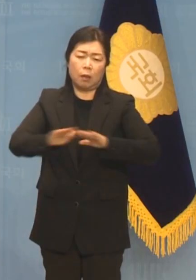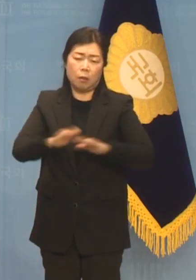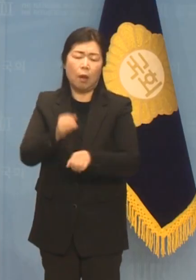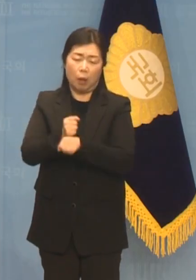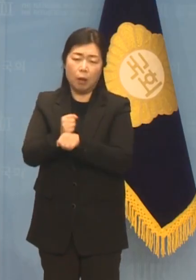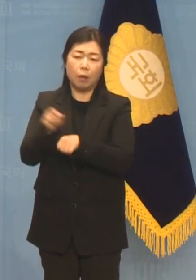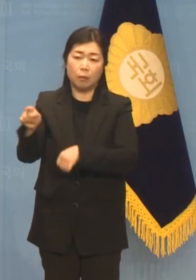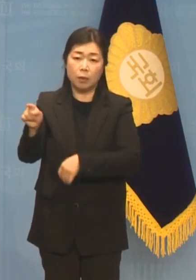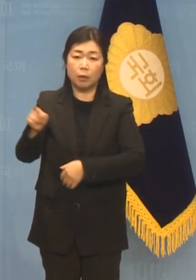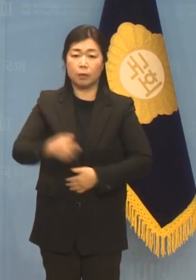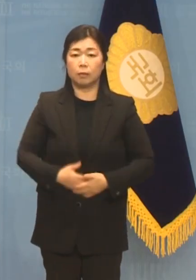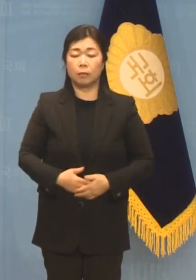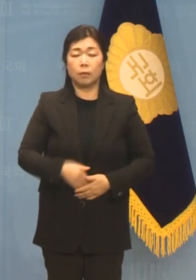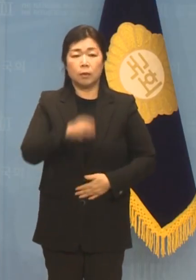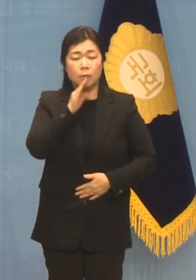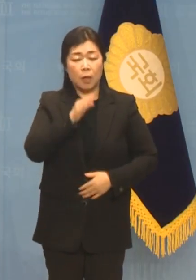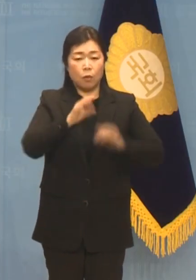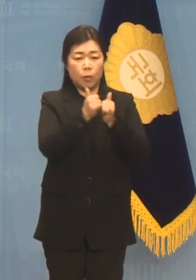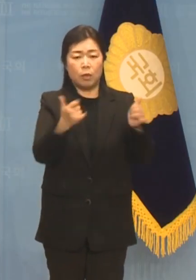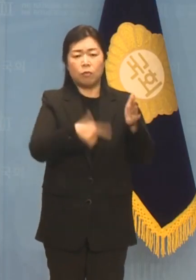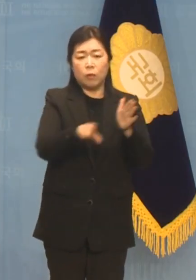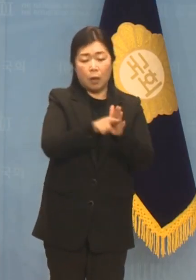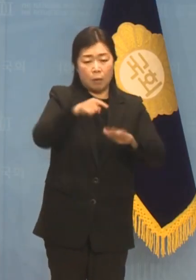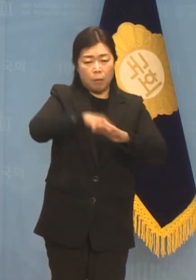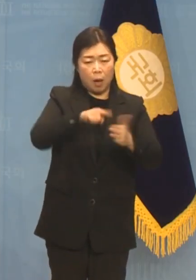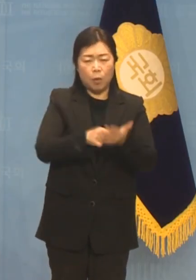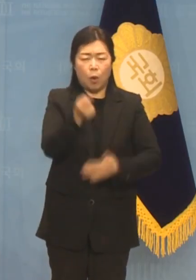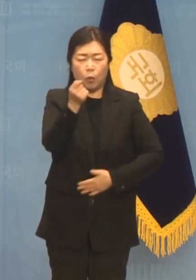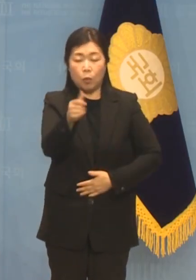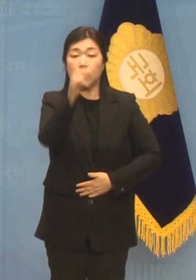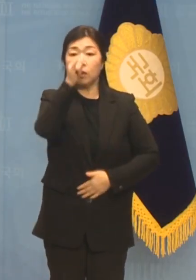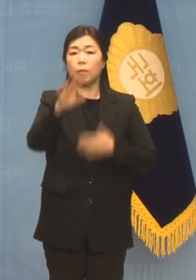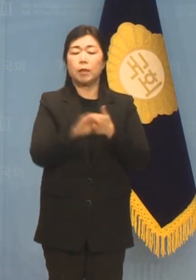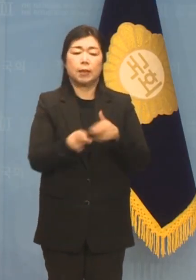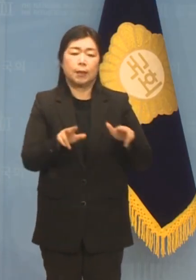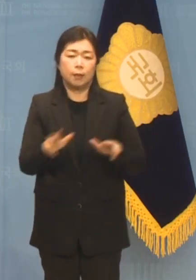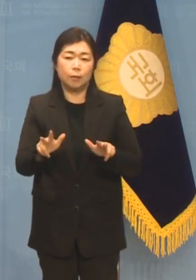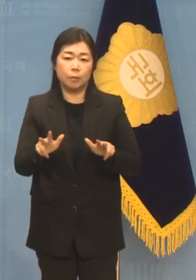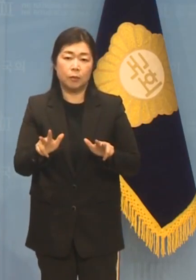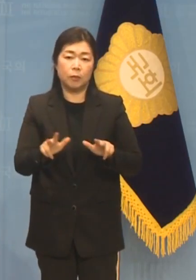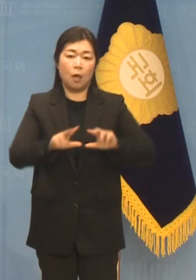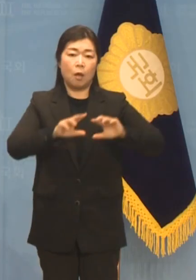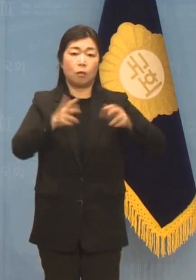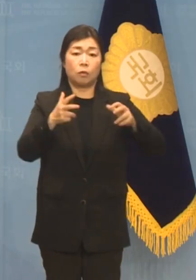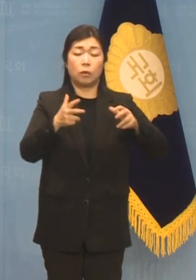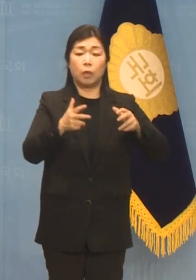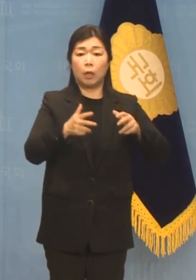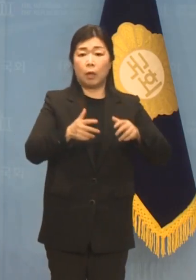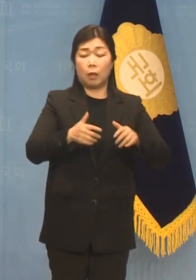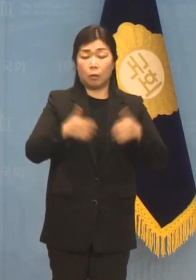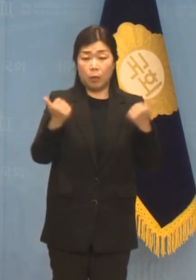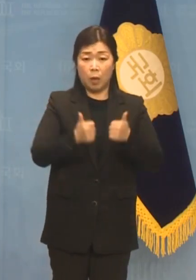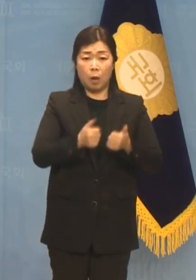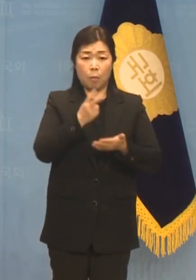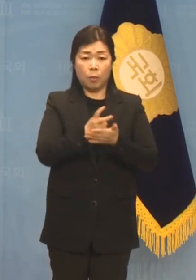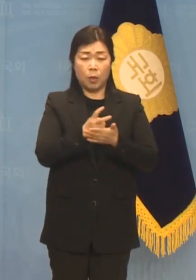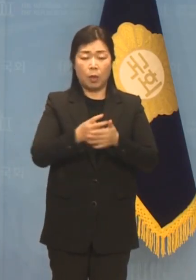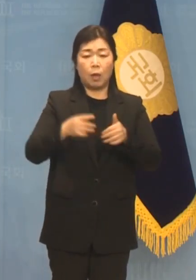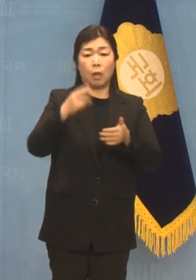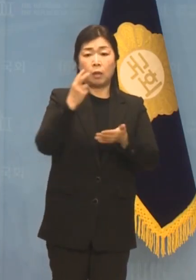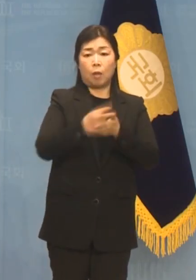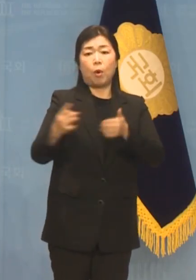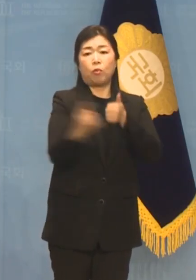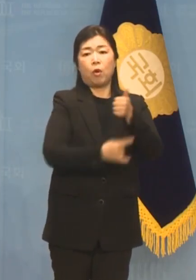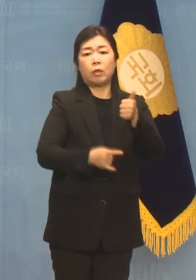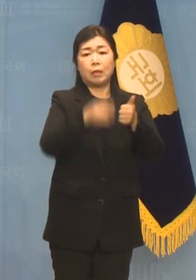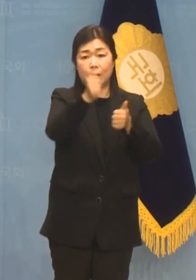민생과 국익을 위한 마음이 조금이라도 있다면 즉시 국회 법제사법위원장 자리를 국민의힘에